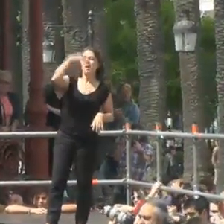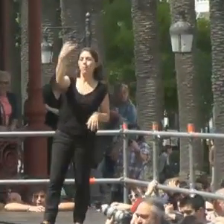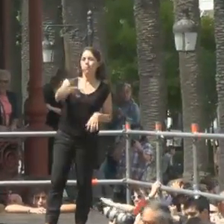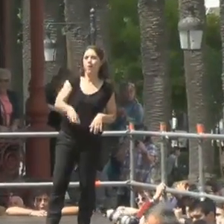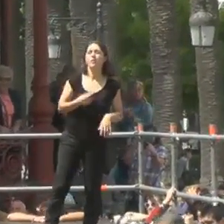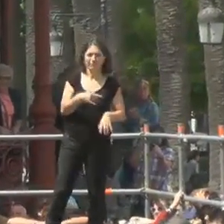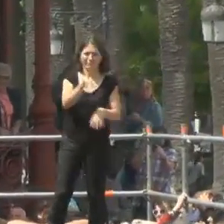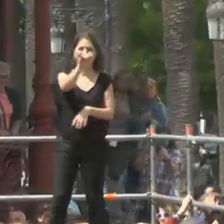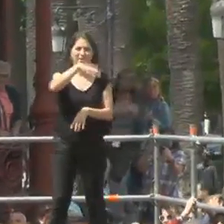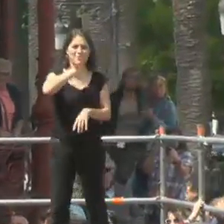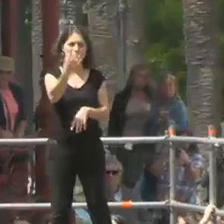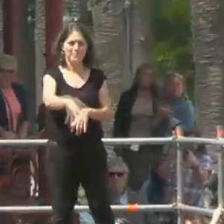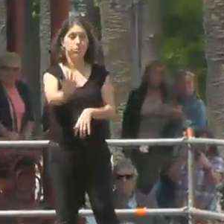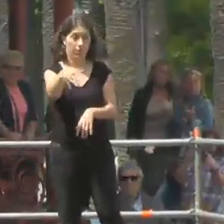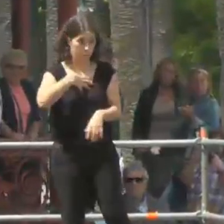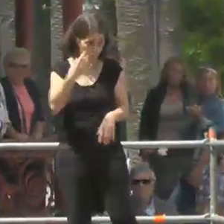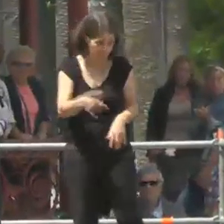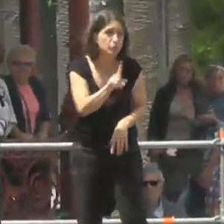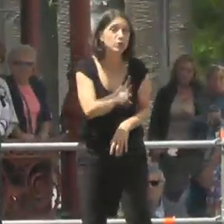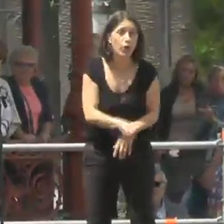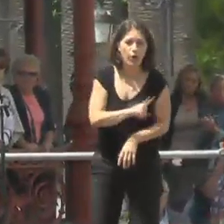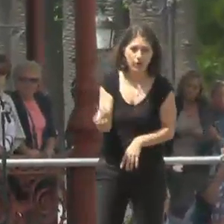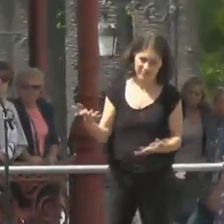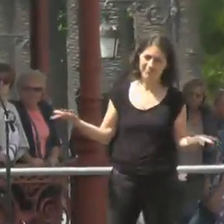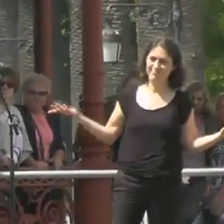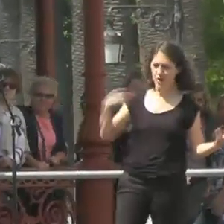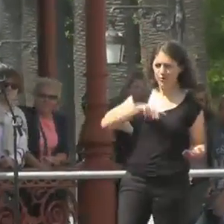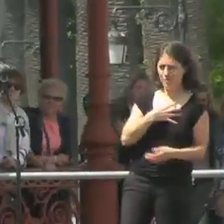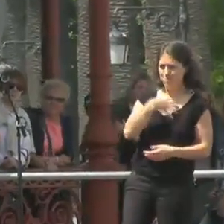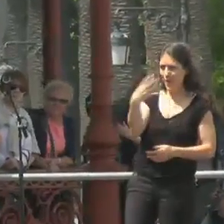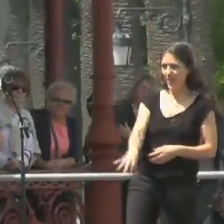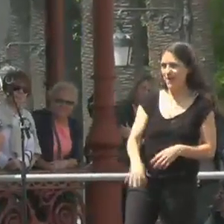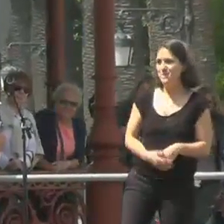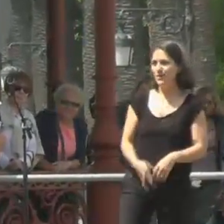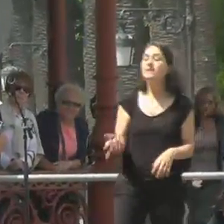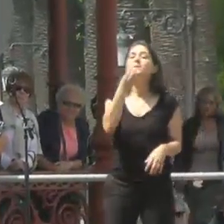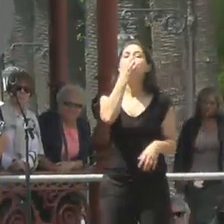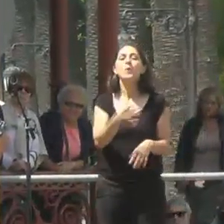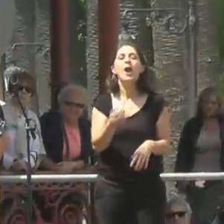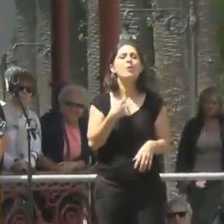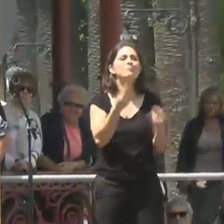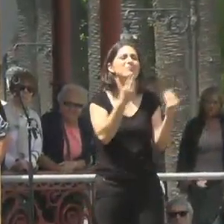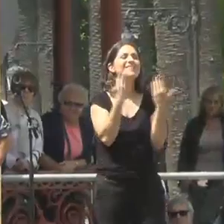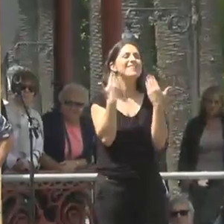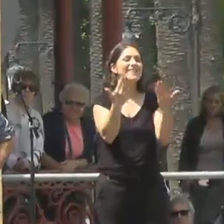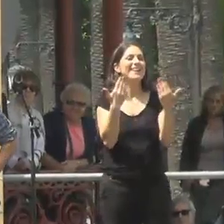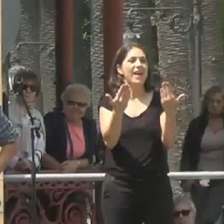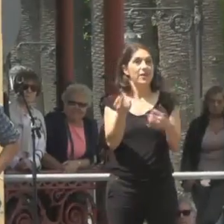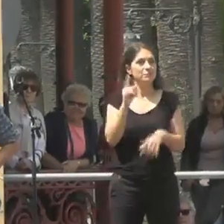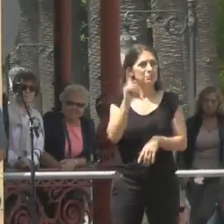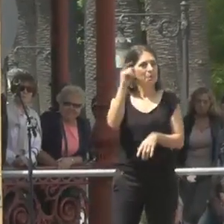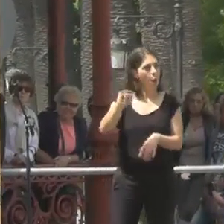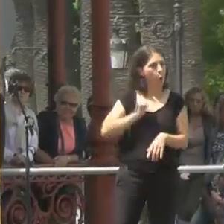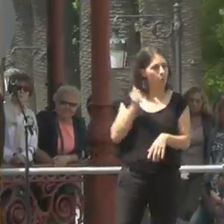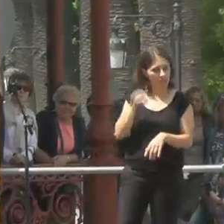Claro que se puede, no se ha de poder, y tanto que podemos. Bueno, muchísimas gracias por darme la